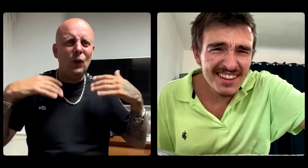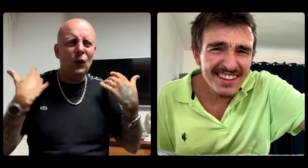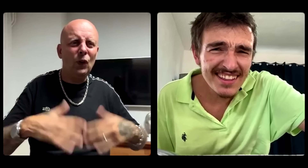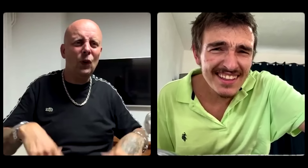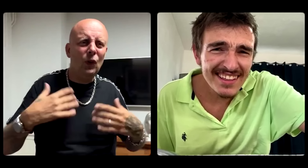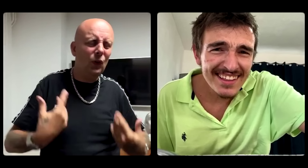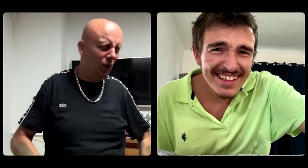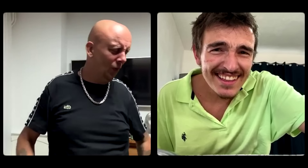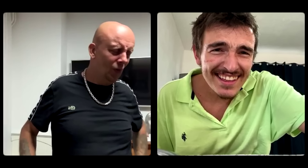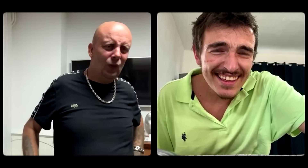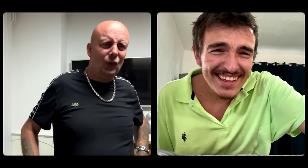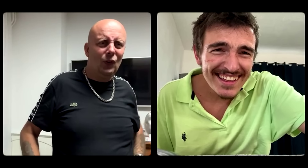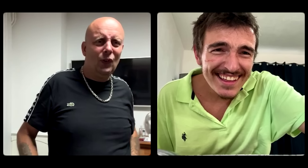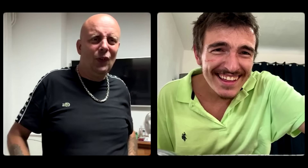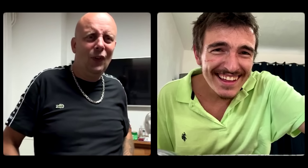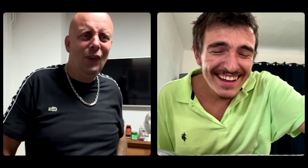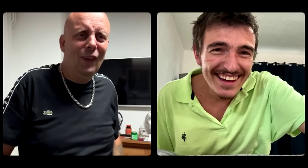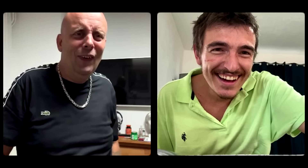Alleen, ja, is goed.